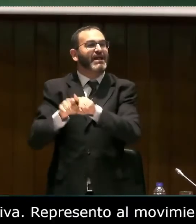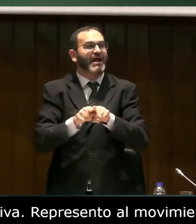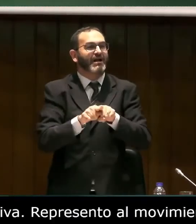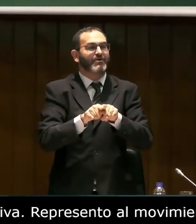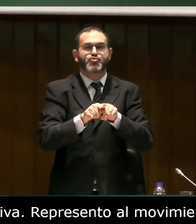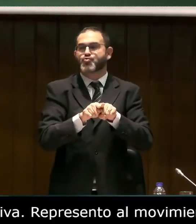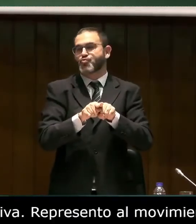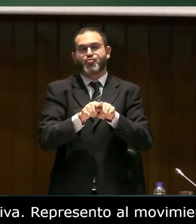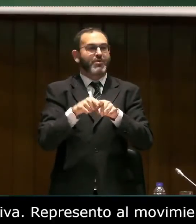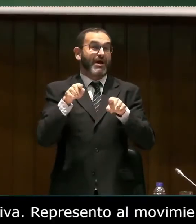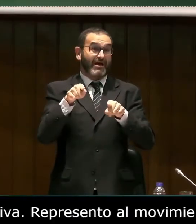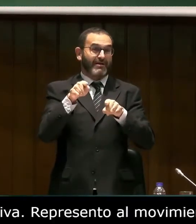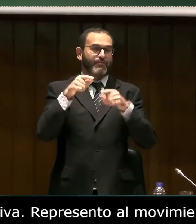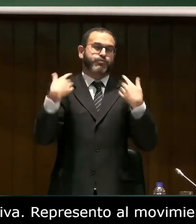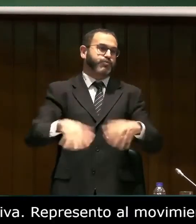exactamente